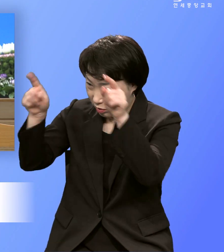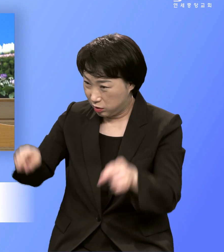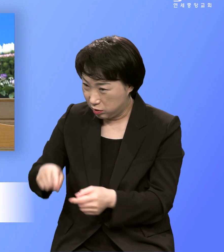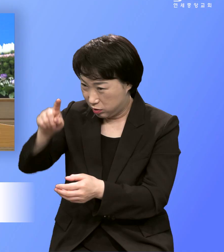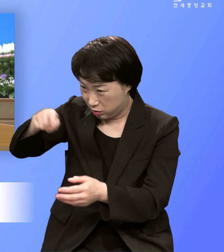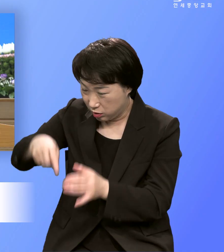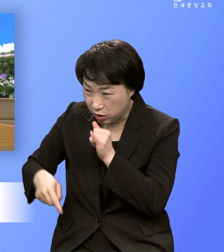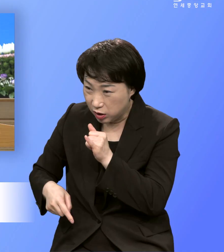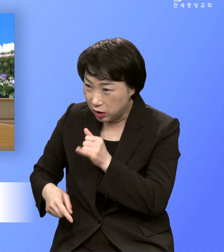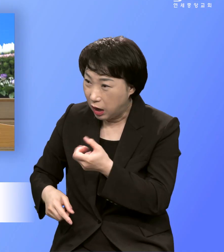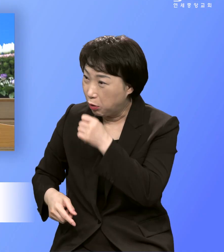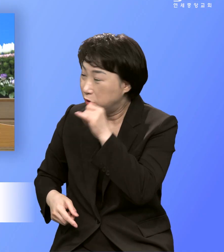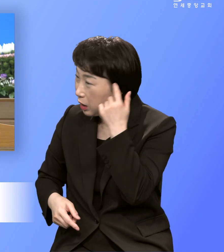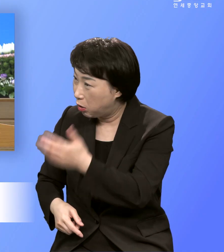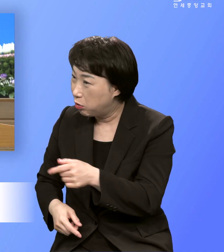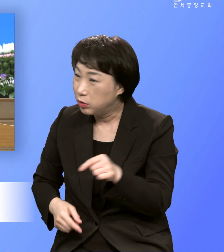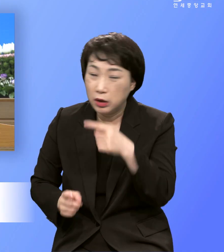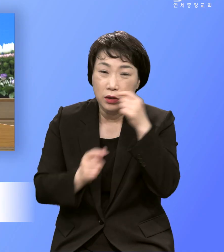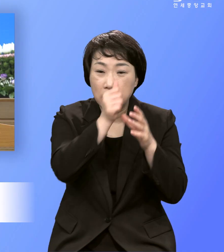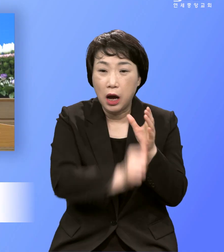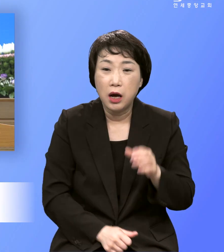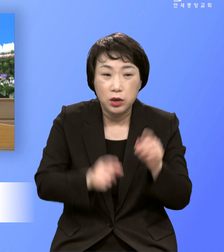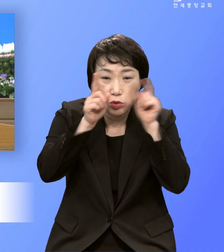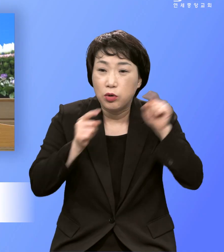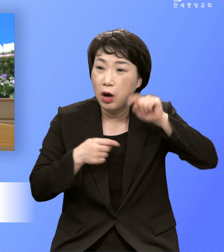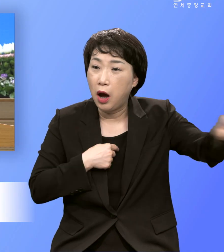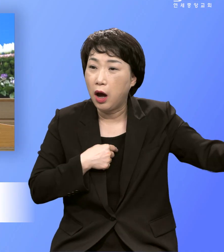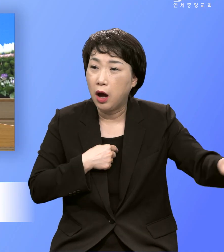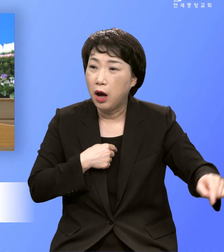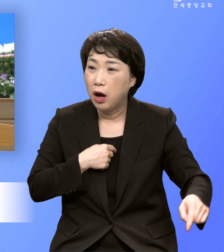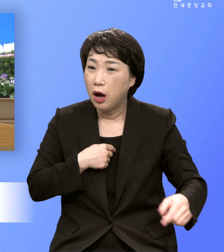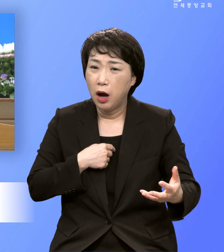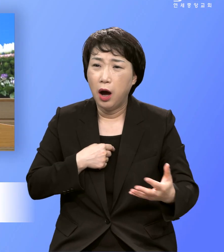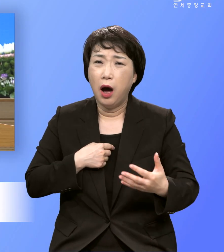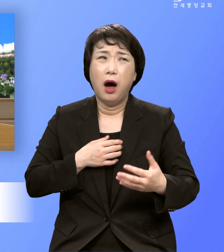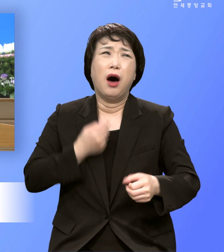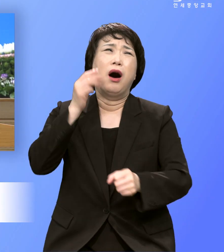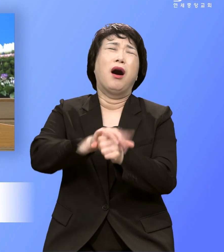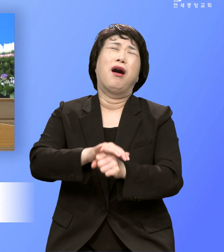그들 지옥 갈 수밖에 없어. 통보가 올지 않겠다?